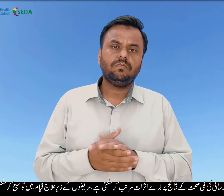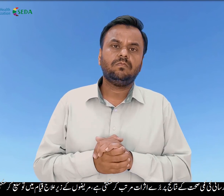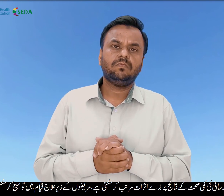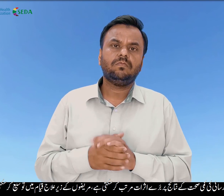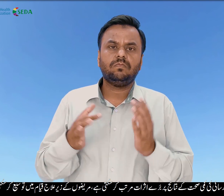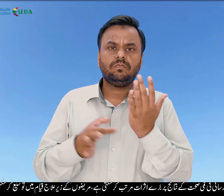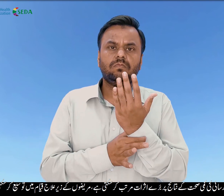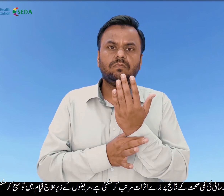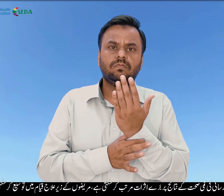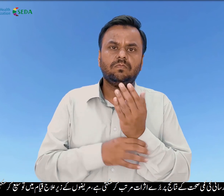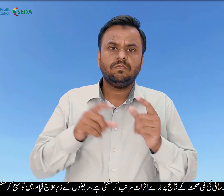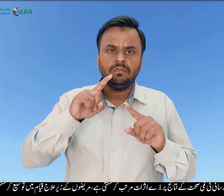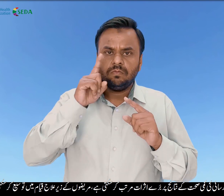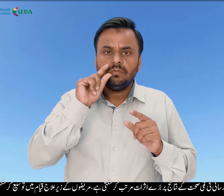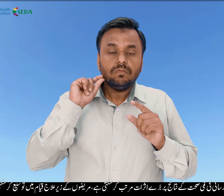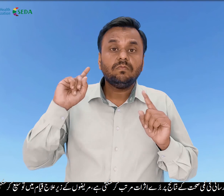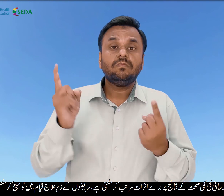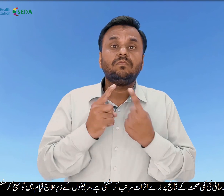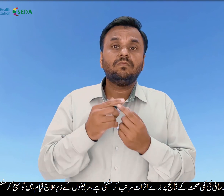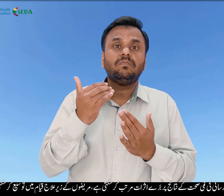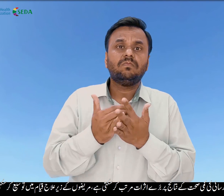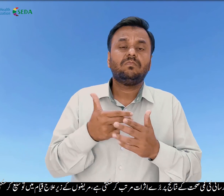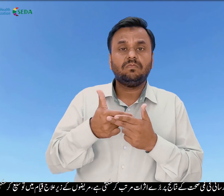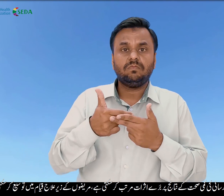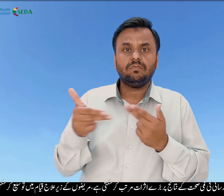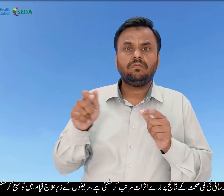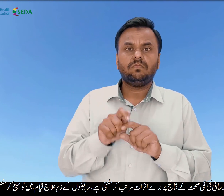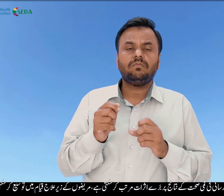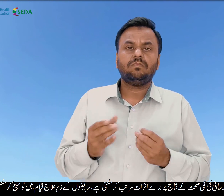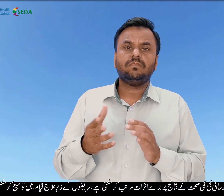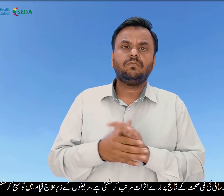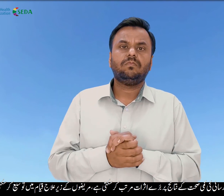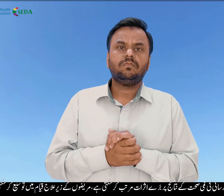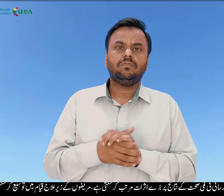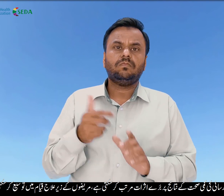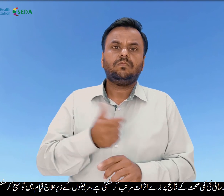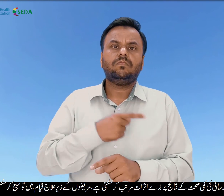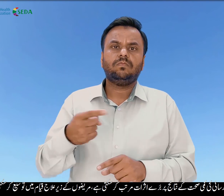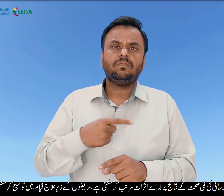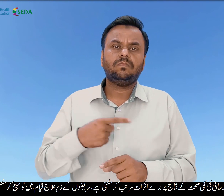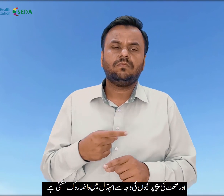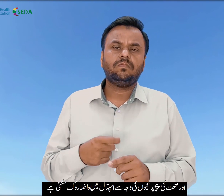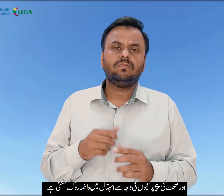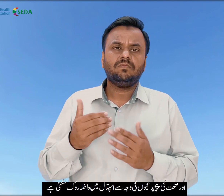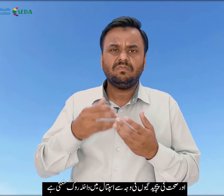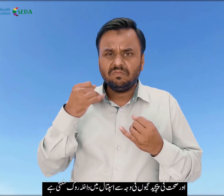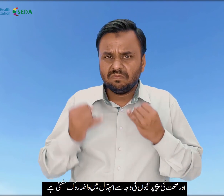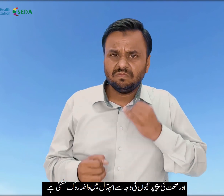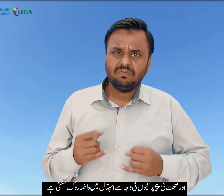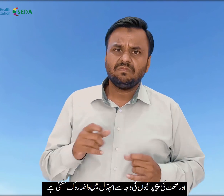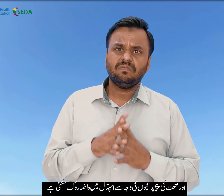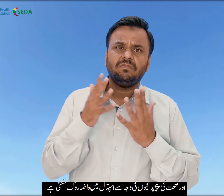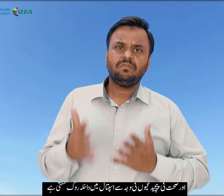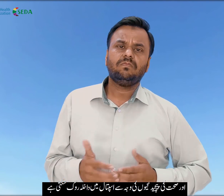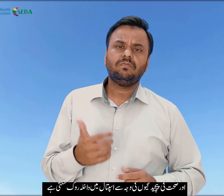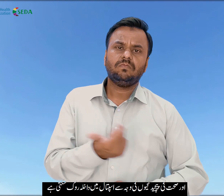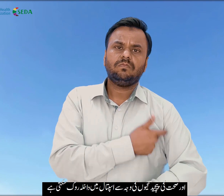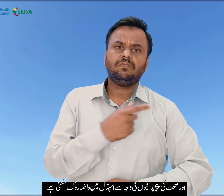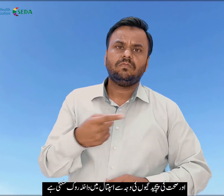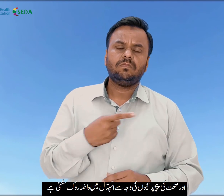ہے، مریضوں کے زیر علاج قیام میں توسیع کر سکتی ہے اور صحت کی پیچیدگیوں کی وجہ سے ہسپتال